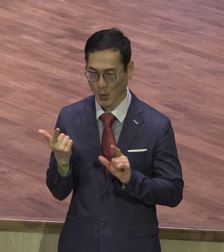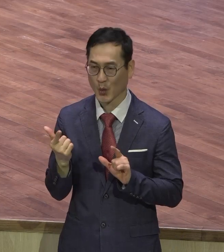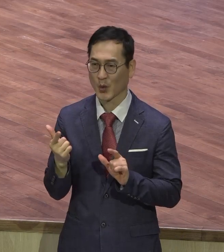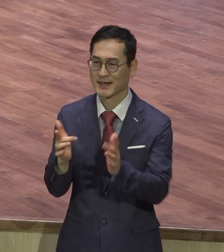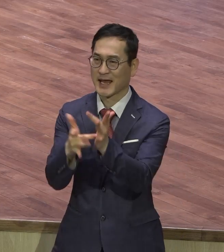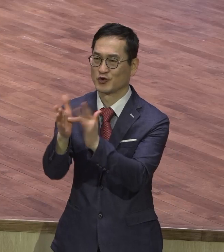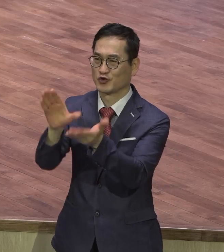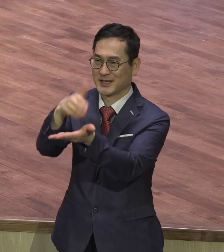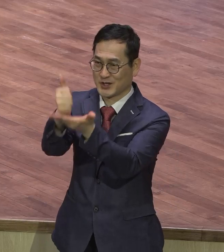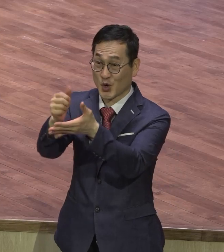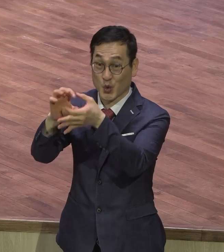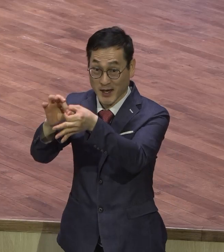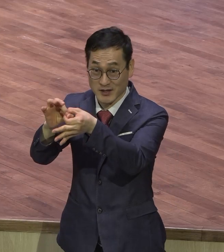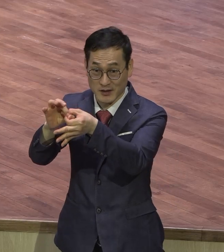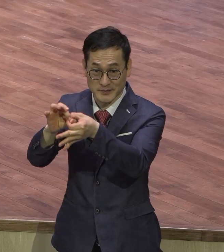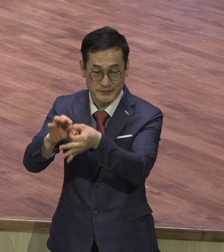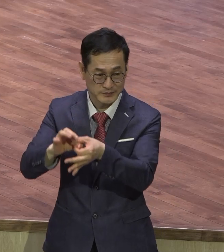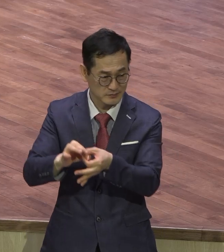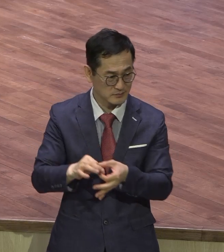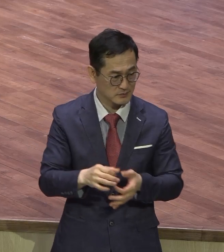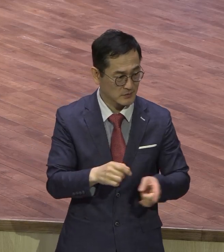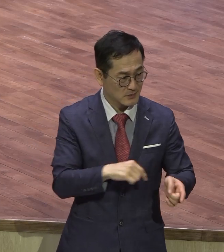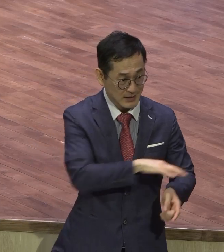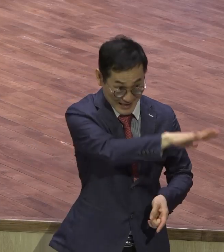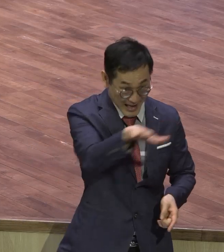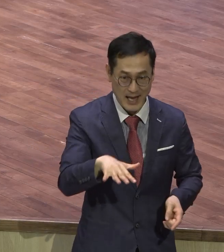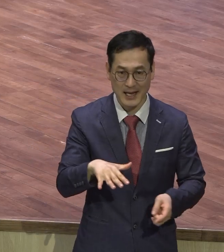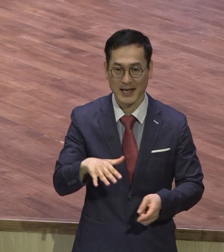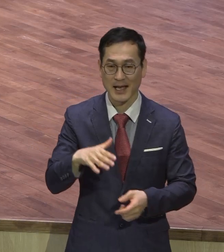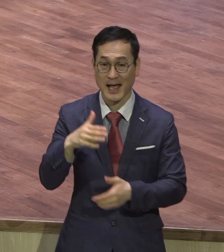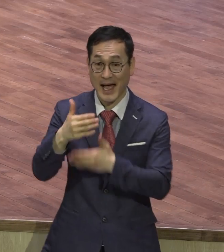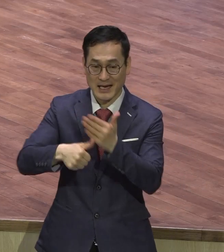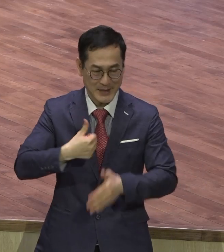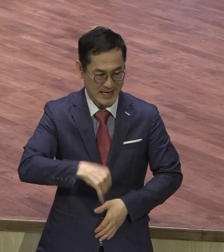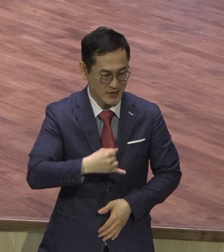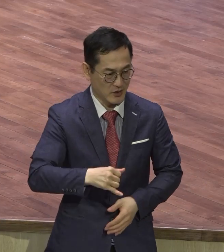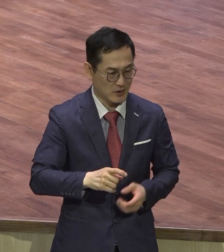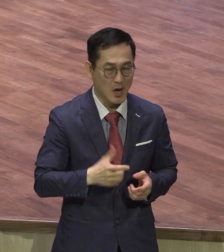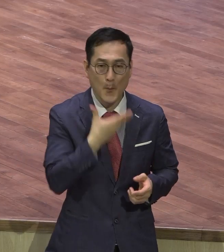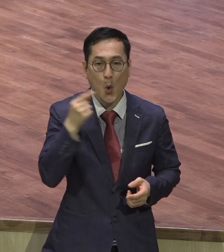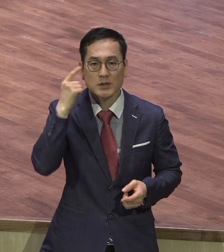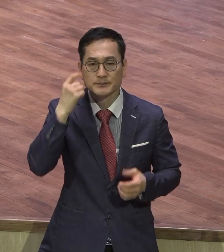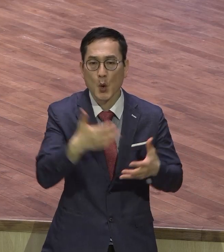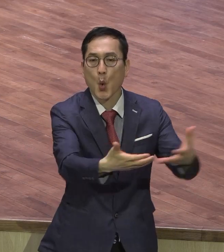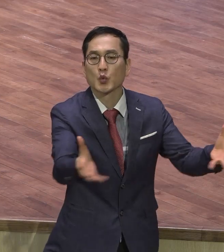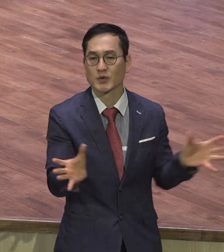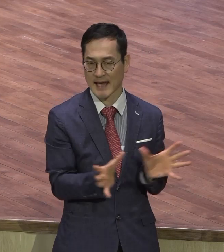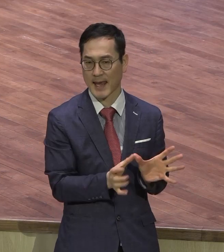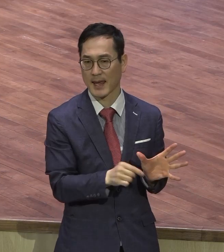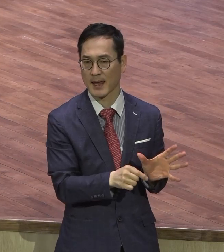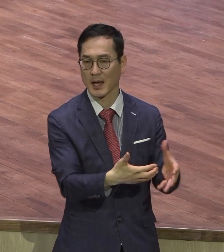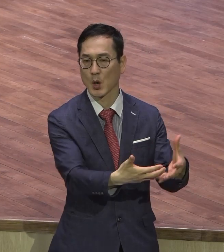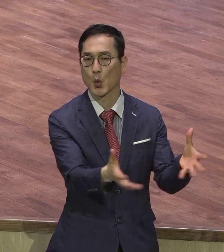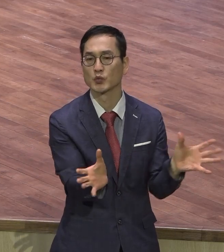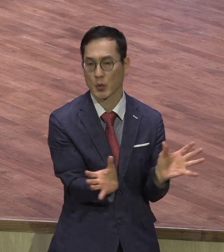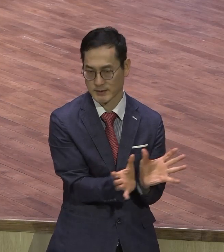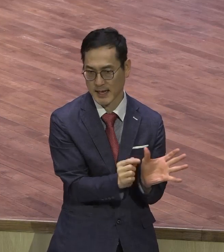그리스도를 중심으로 하나 된 복음 공동체의 일원이다. 복음 공동체. 이걸 강조한 거예요.